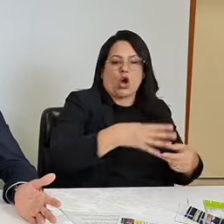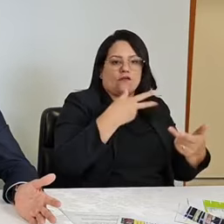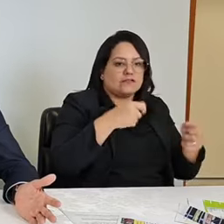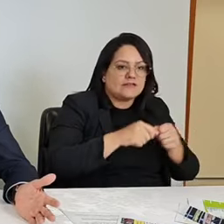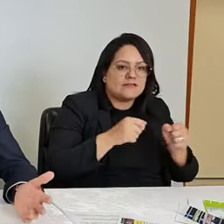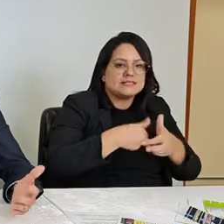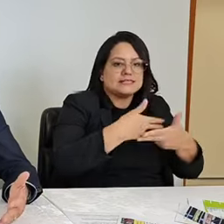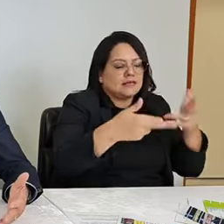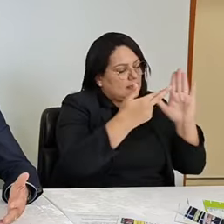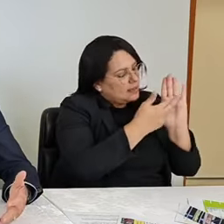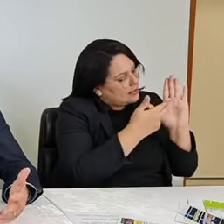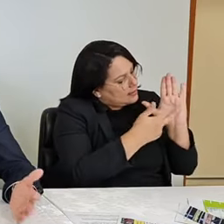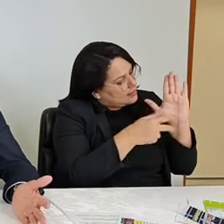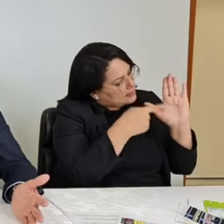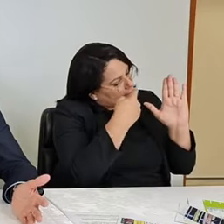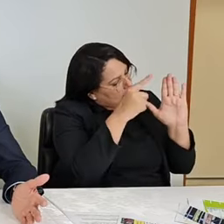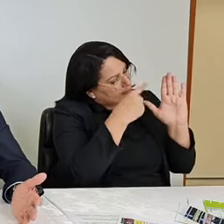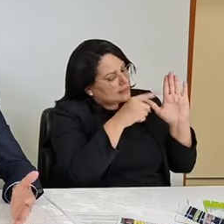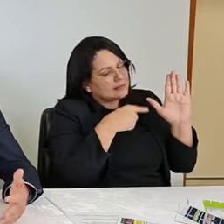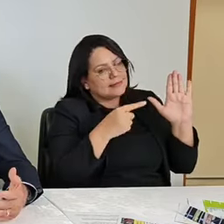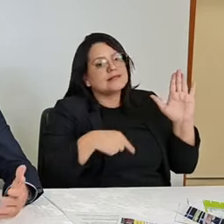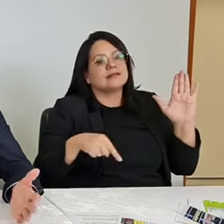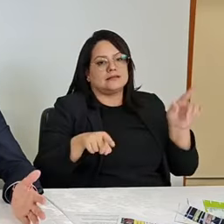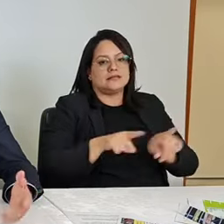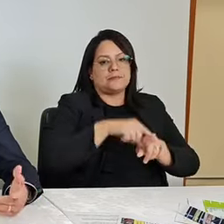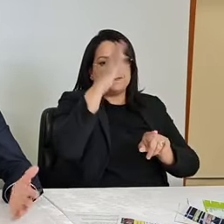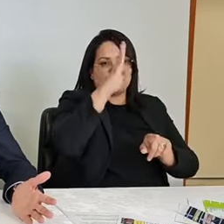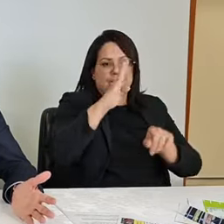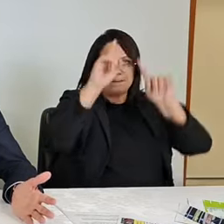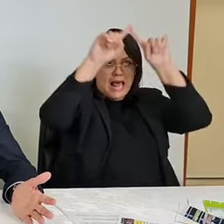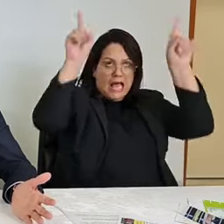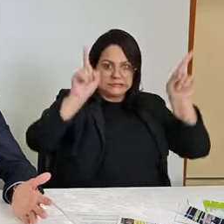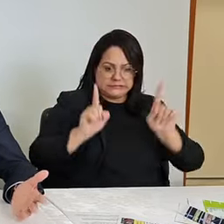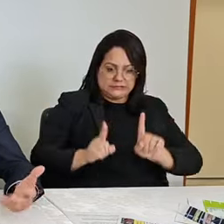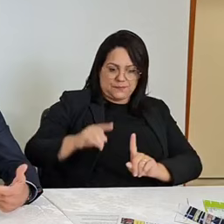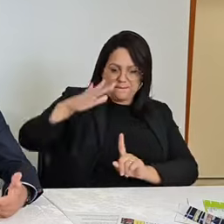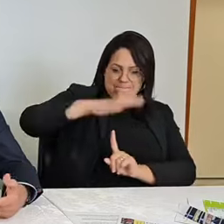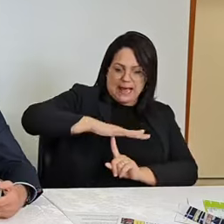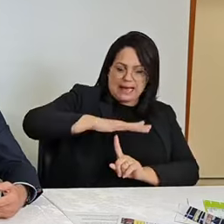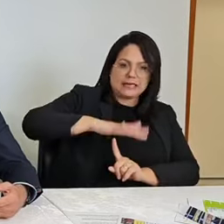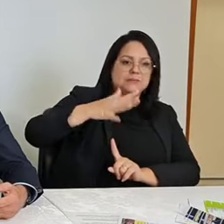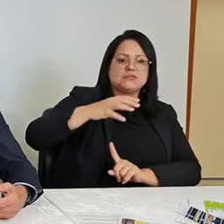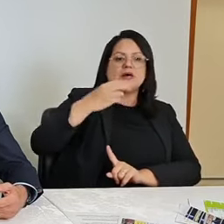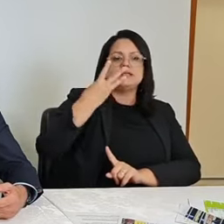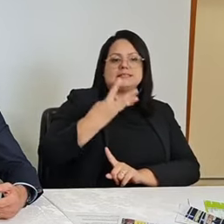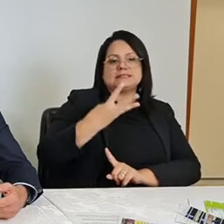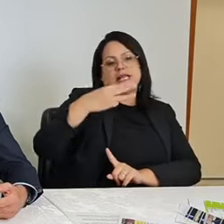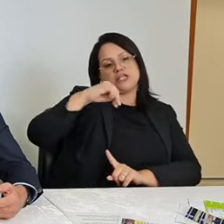existe no contrato. A mesma coisa no Paraná. Se eu não me engano, são 3 mil quilômetros que passam